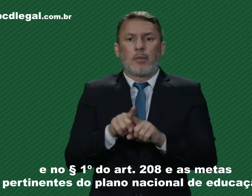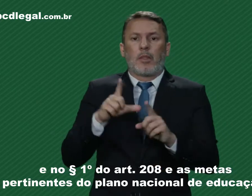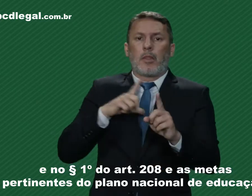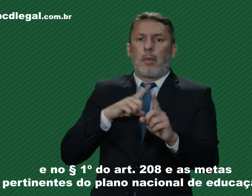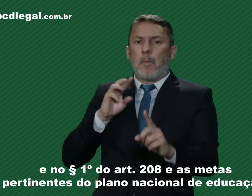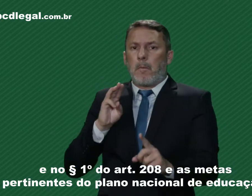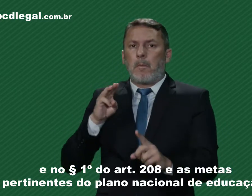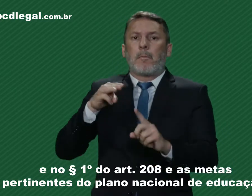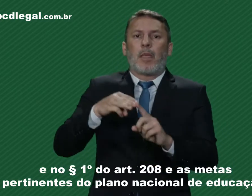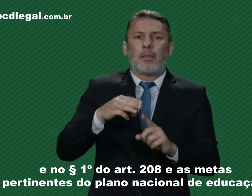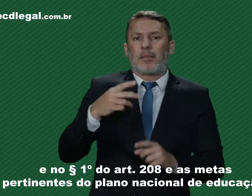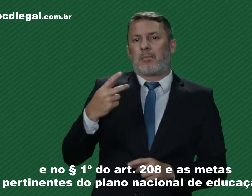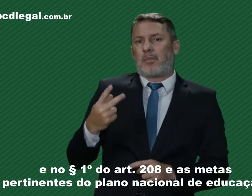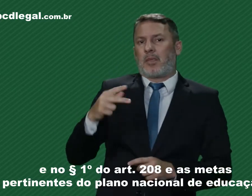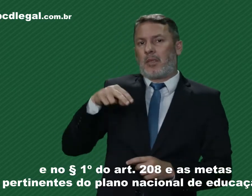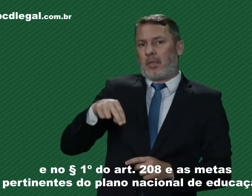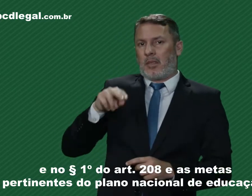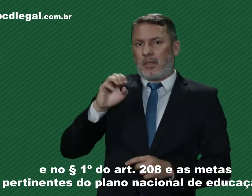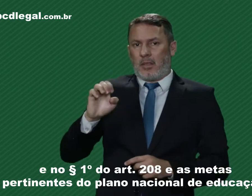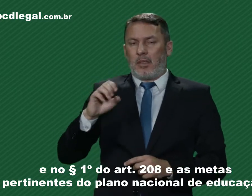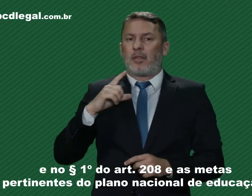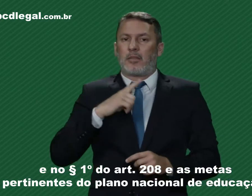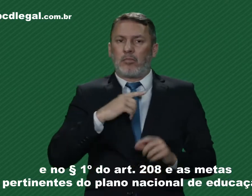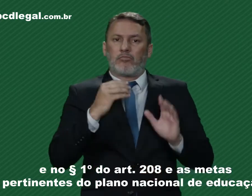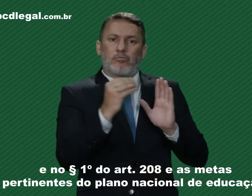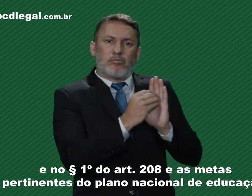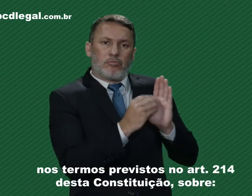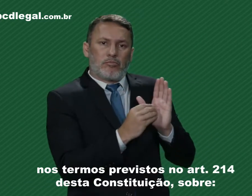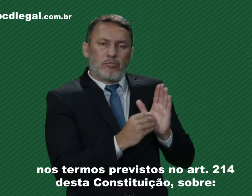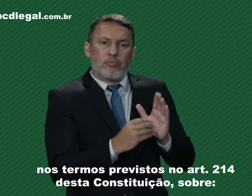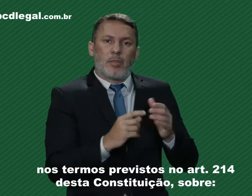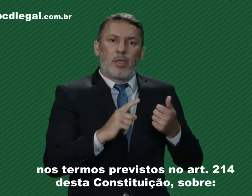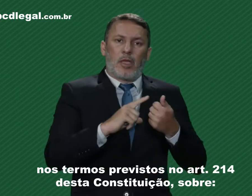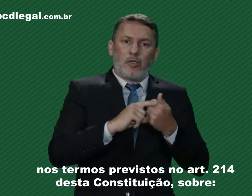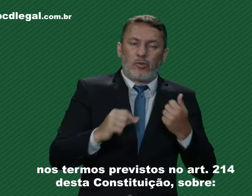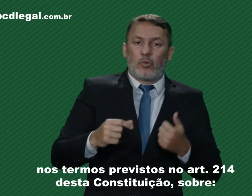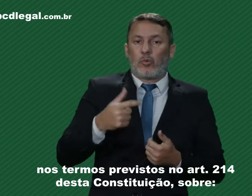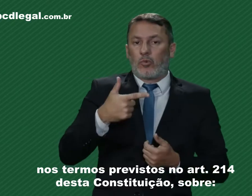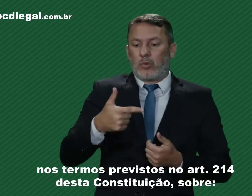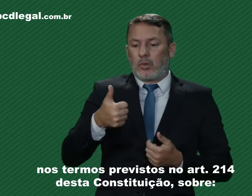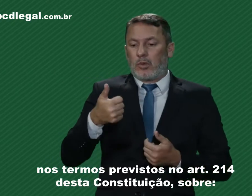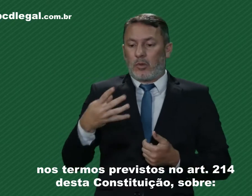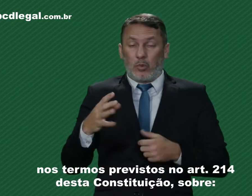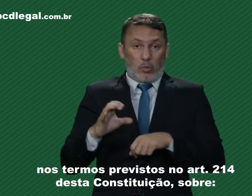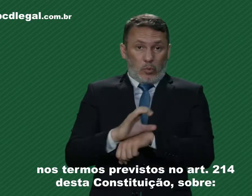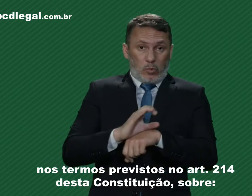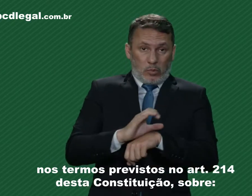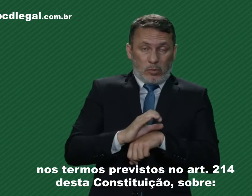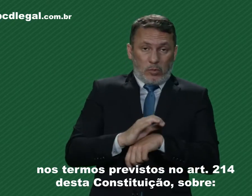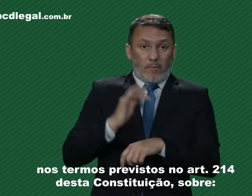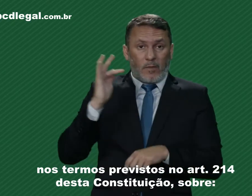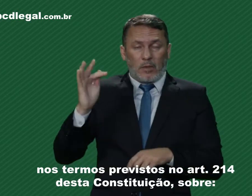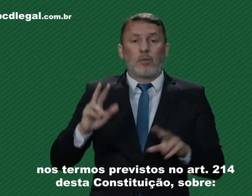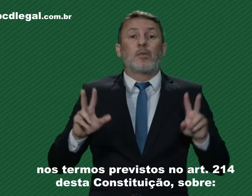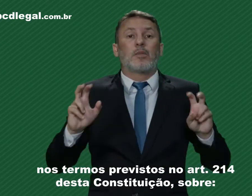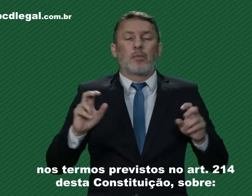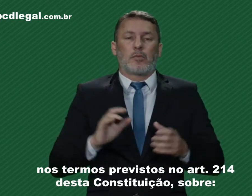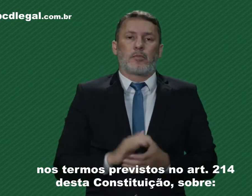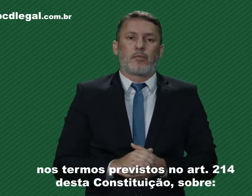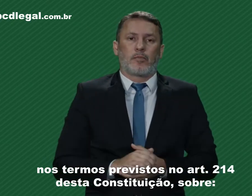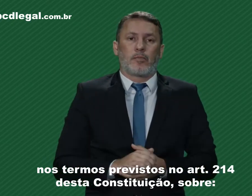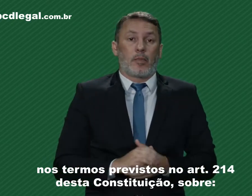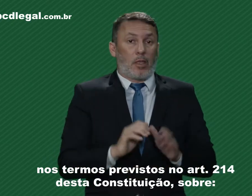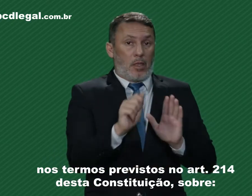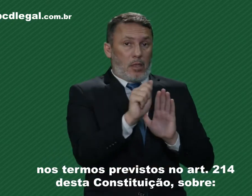208 e as metas pertinentes do Plano Nacional de Educação, nos termos previstos no artigo 214 desta